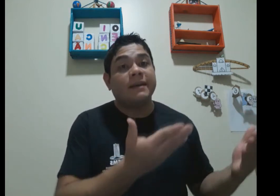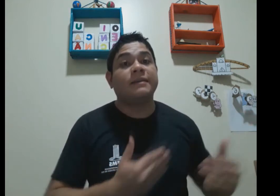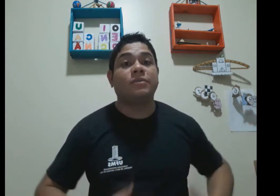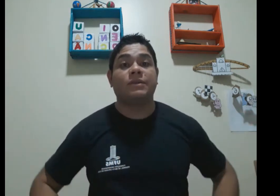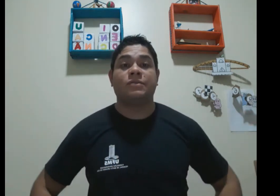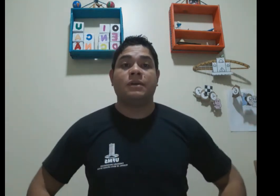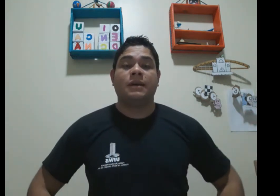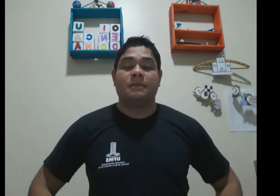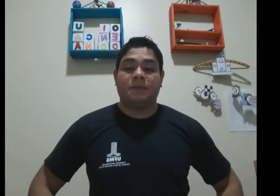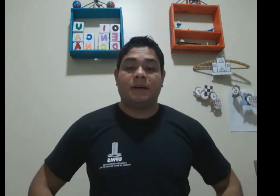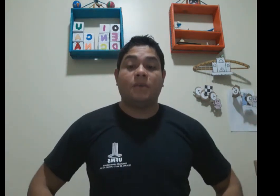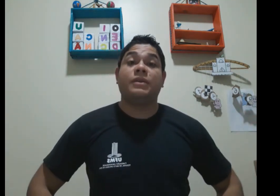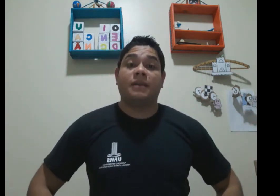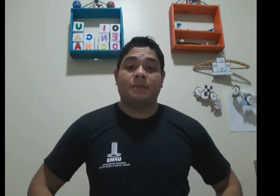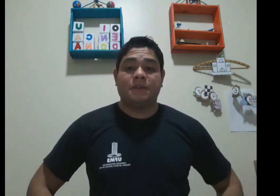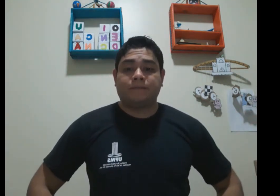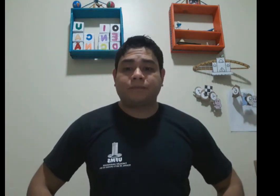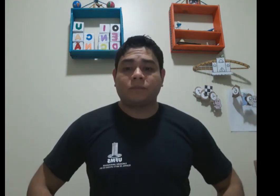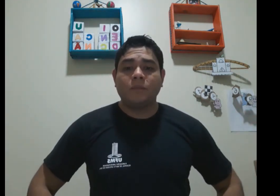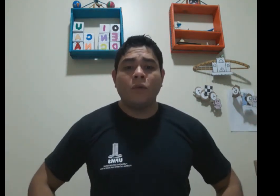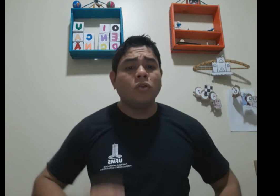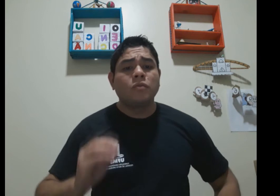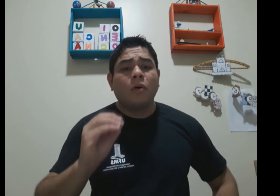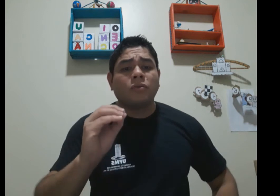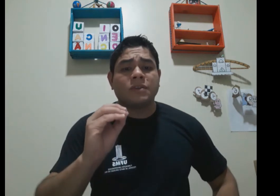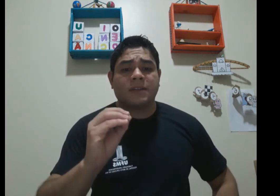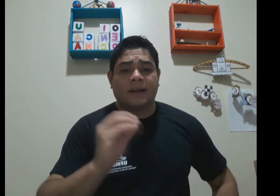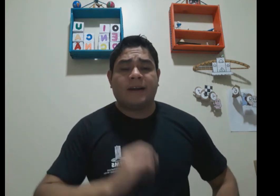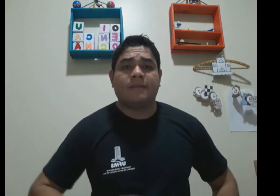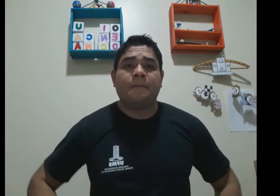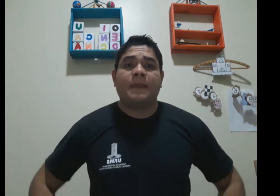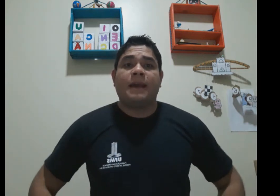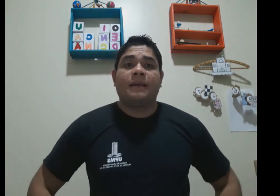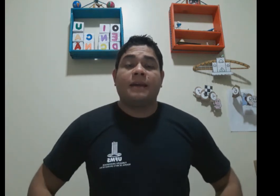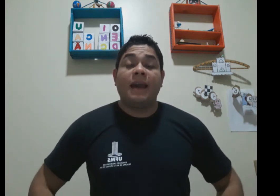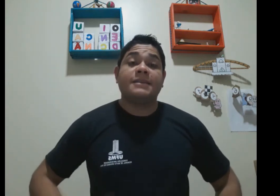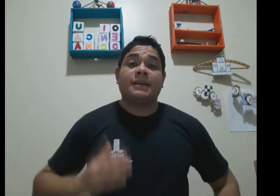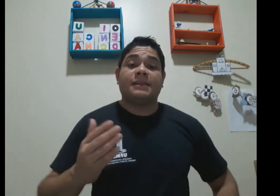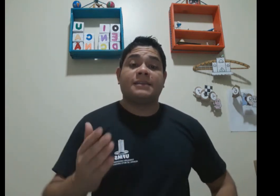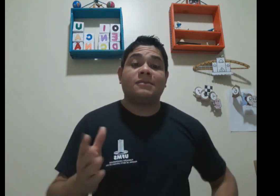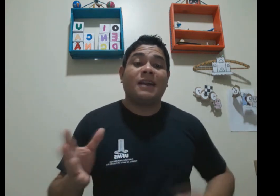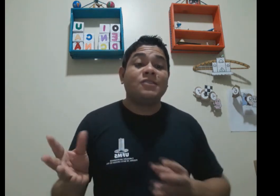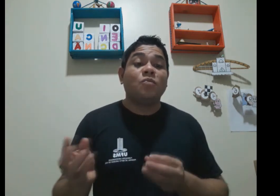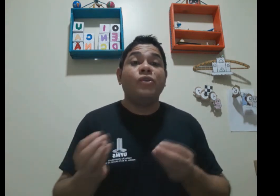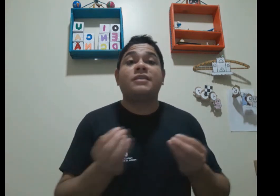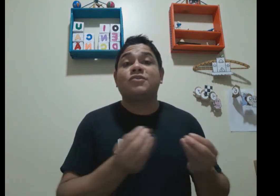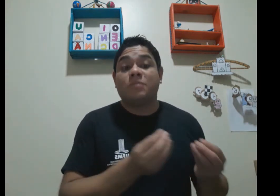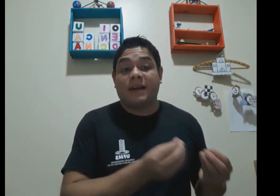delegando isso para o intérprete. Outro ponto destacado é que essa relação traz muita